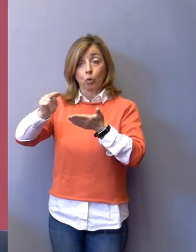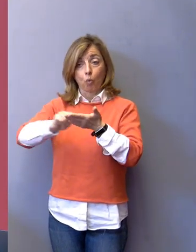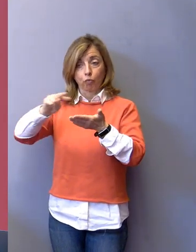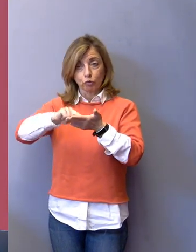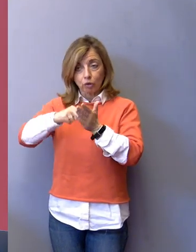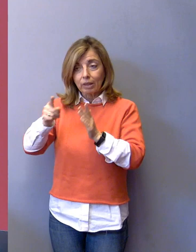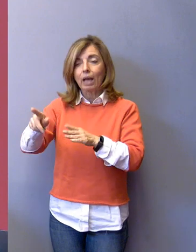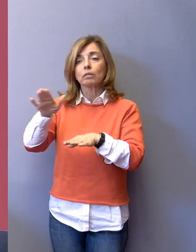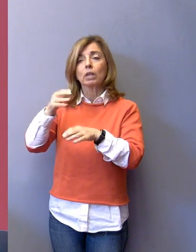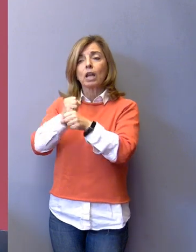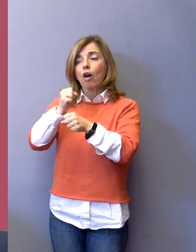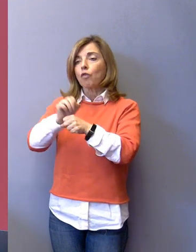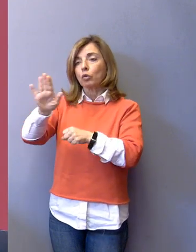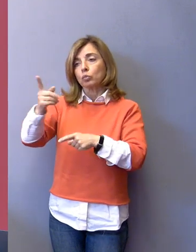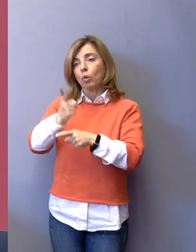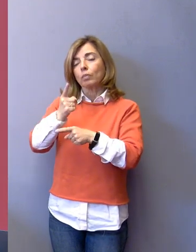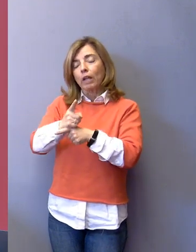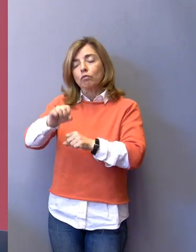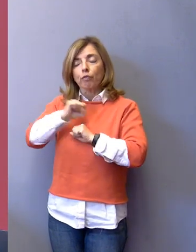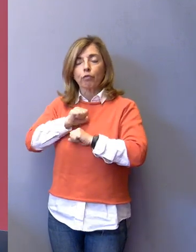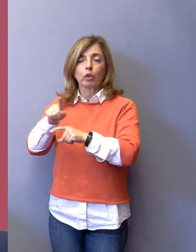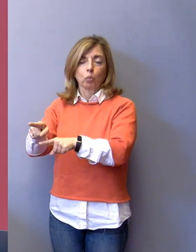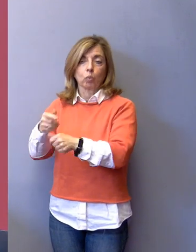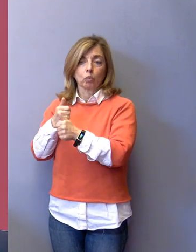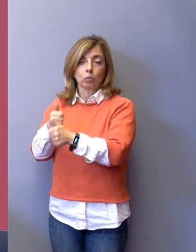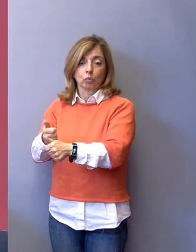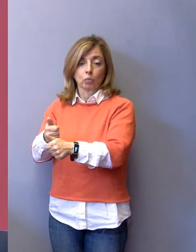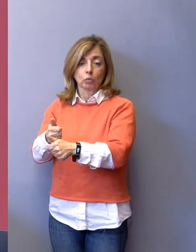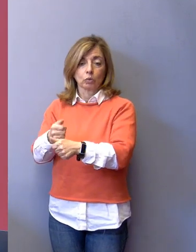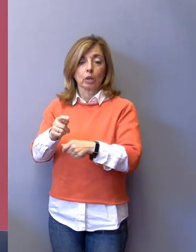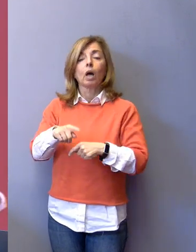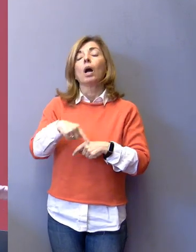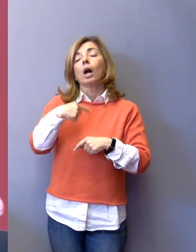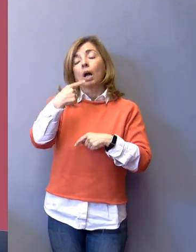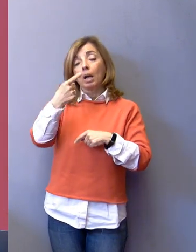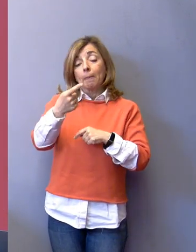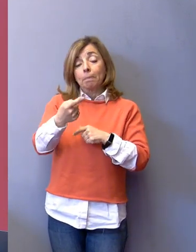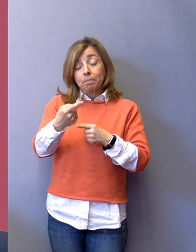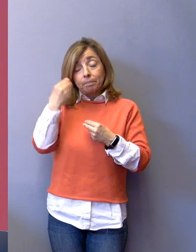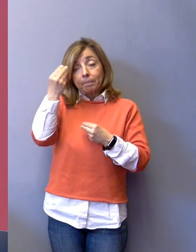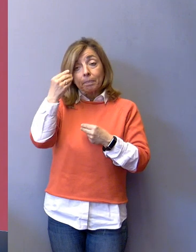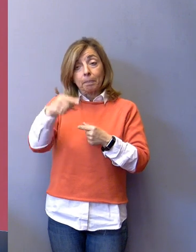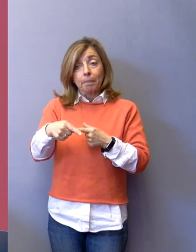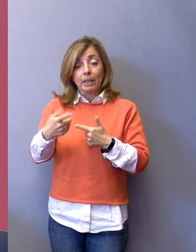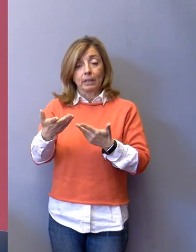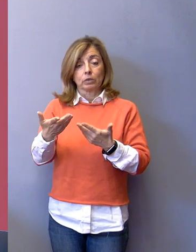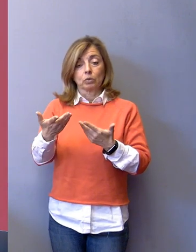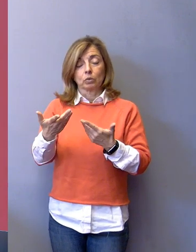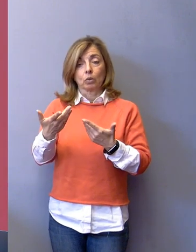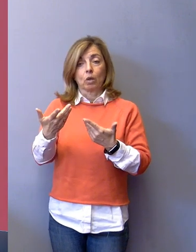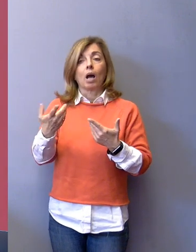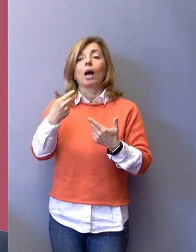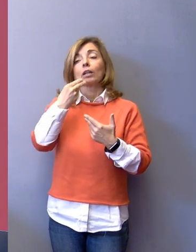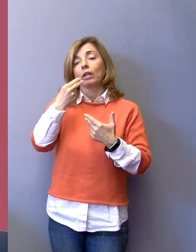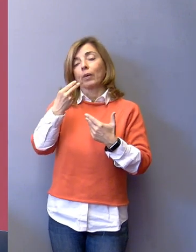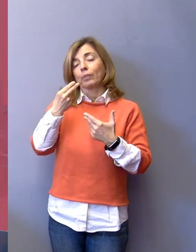politico di questa delibera Ne parleremo poi in dichiarazione di voto penso e ritengo a nome anche del gruppo lega Salvini Grazie